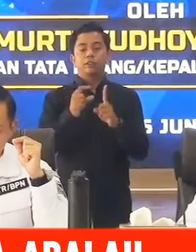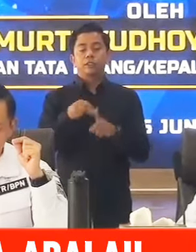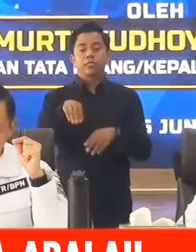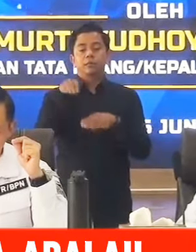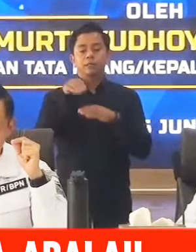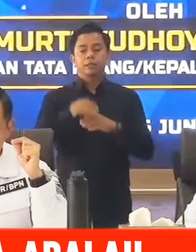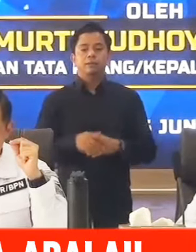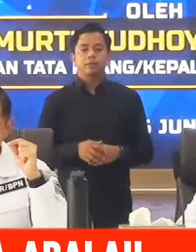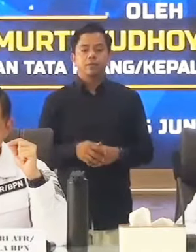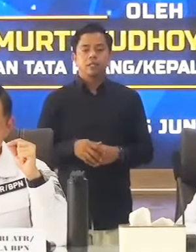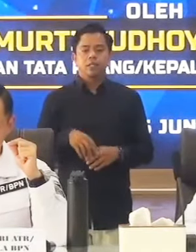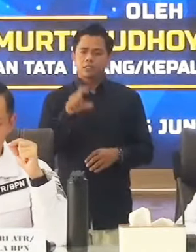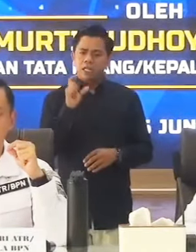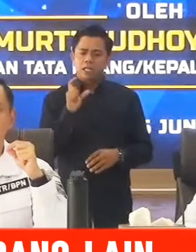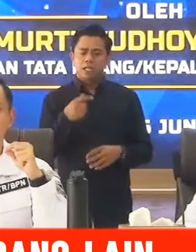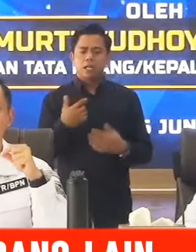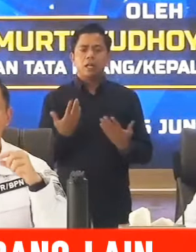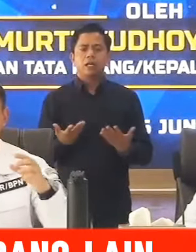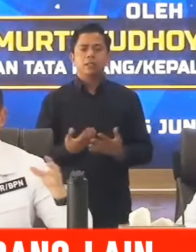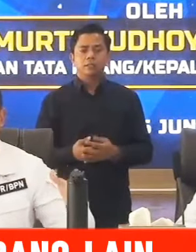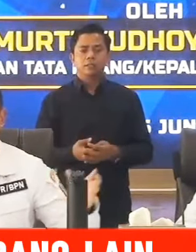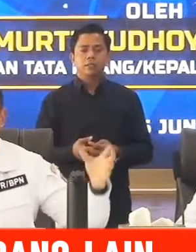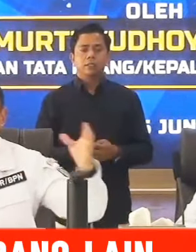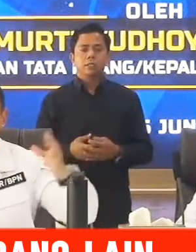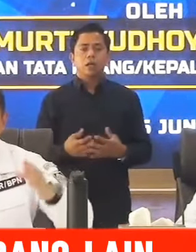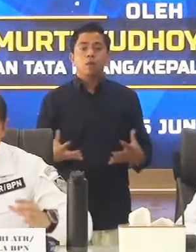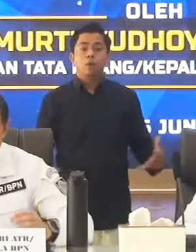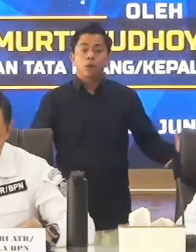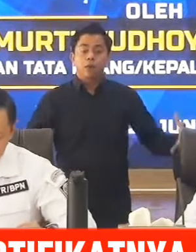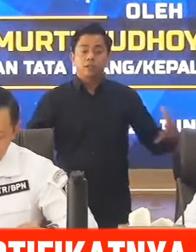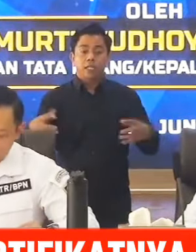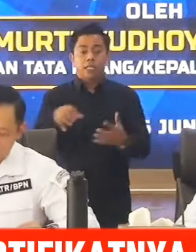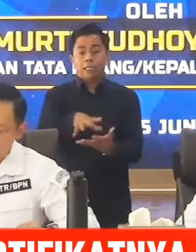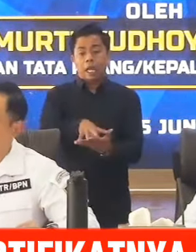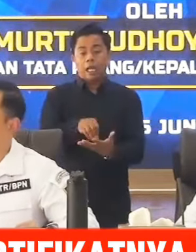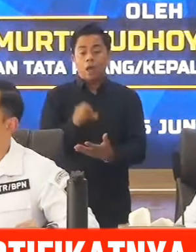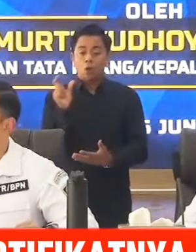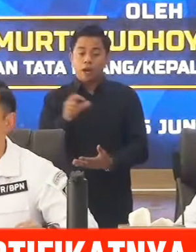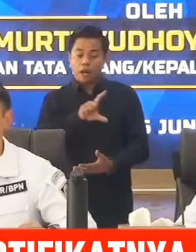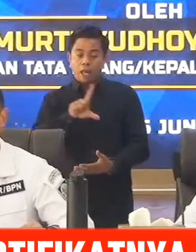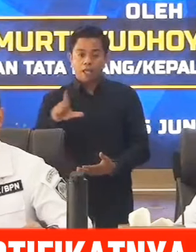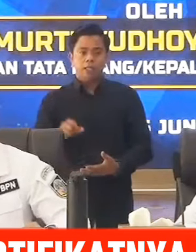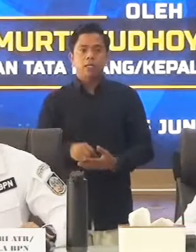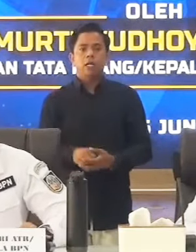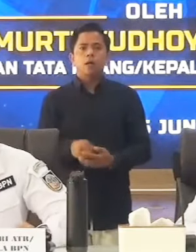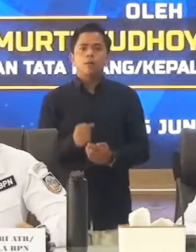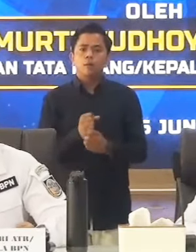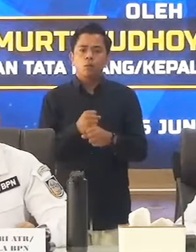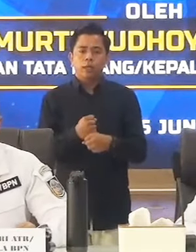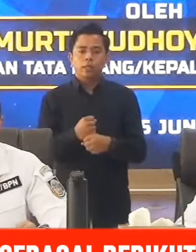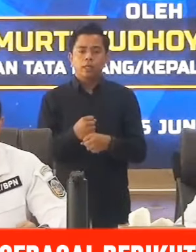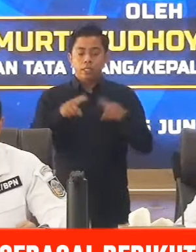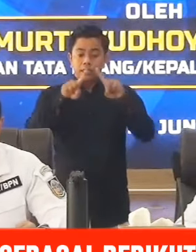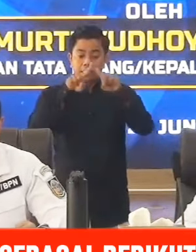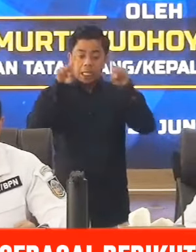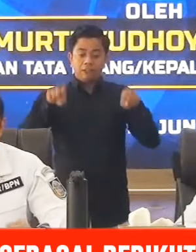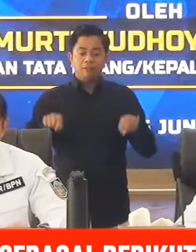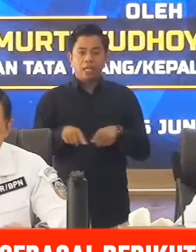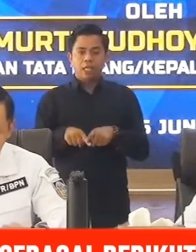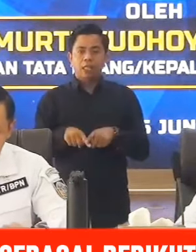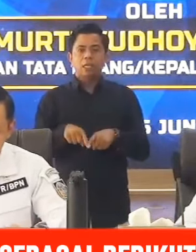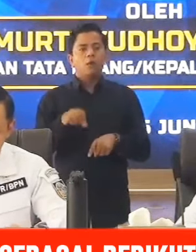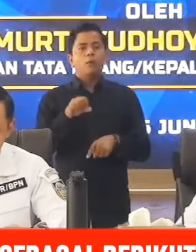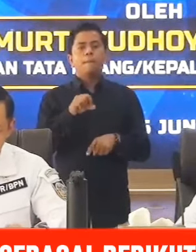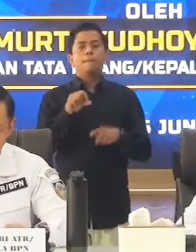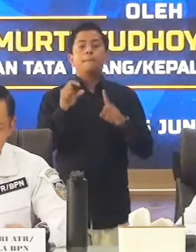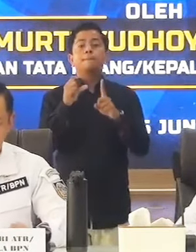Modus operandinya adalah menguasai tanah orang lain dan memasukkan sertifikatnya. Adapun kronologis secara